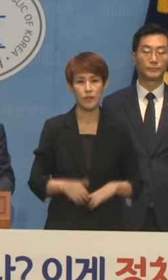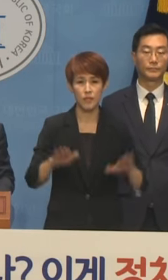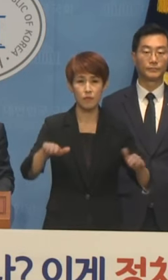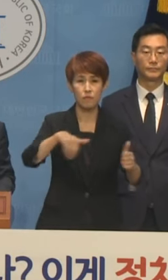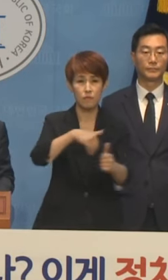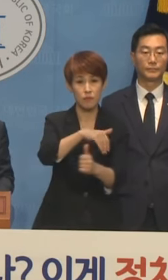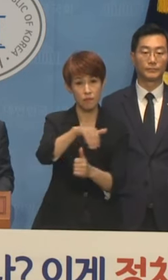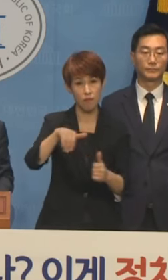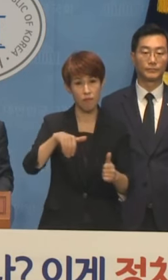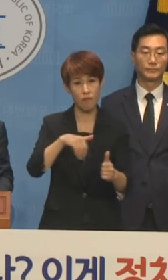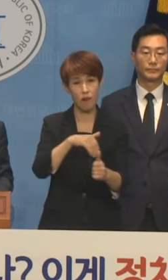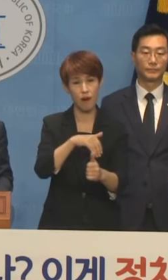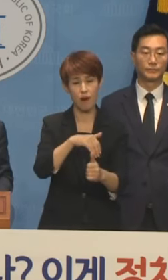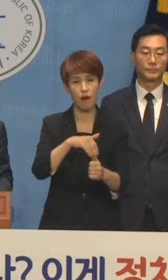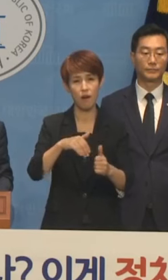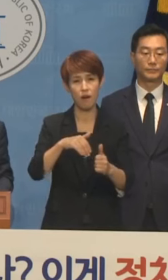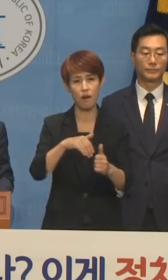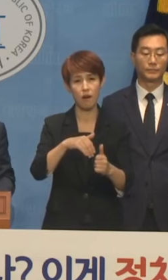상황은